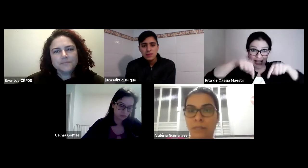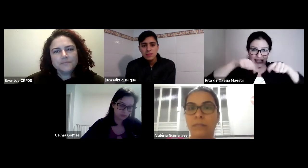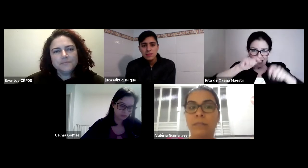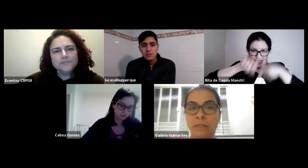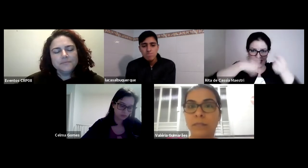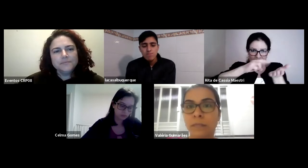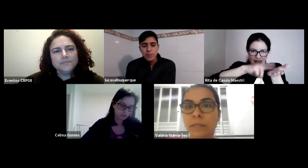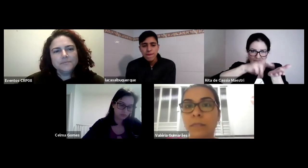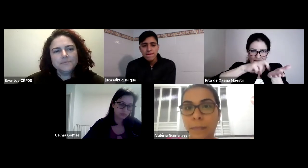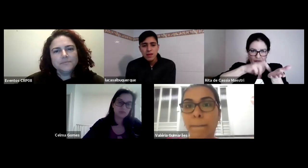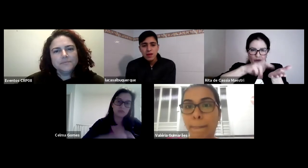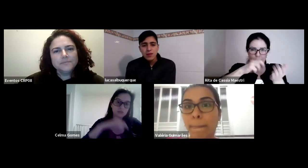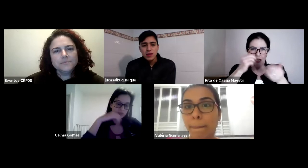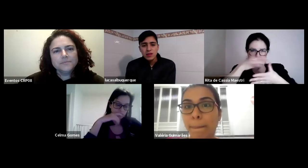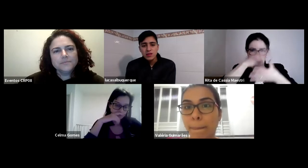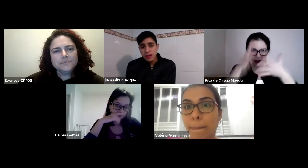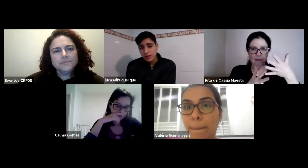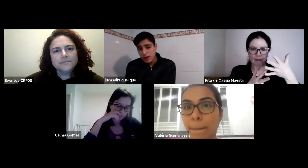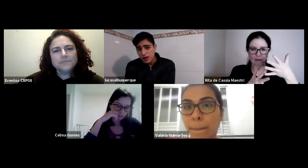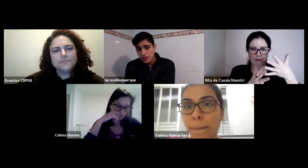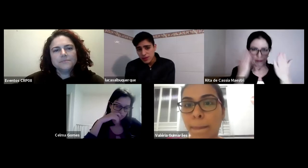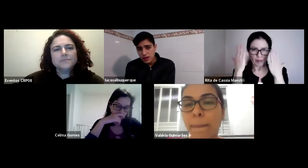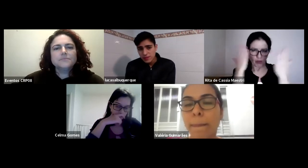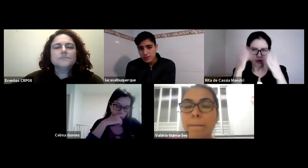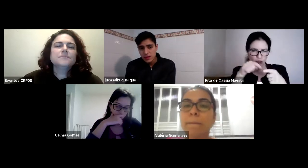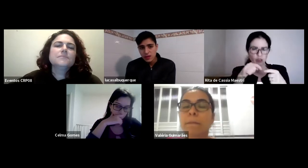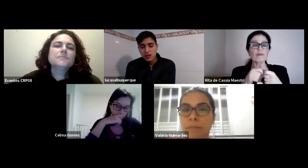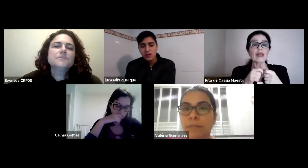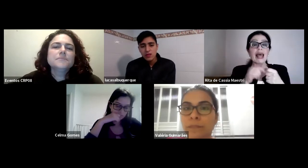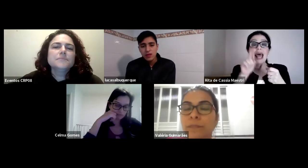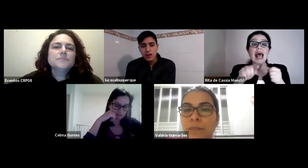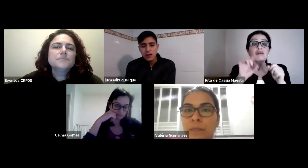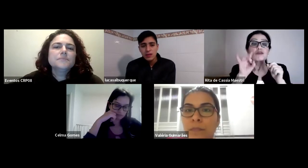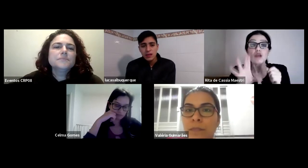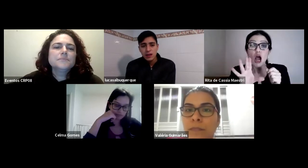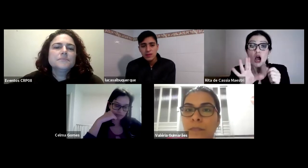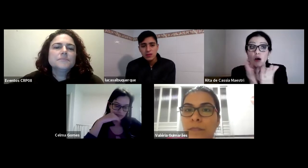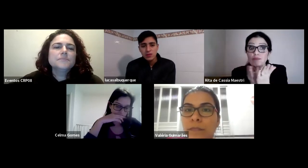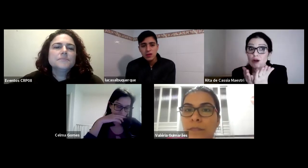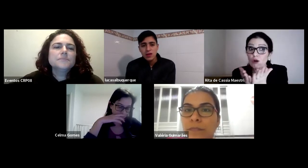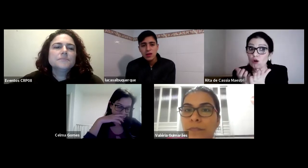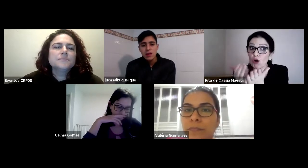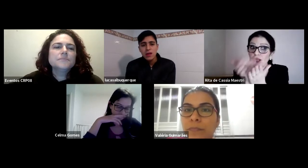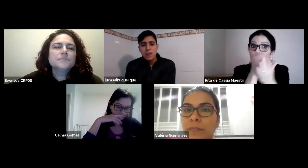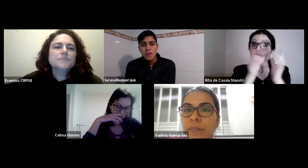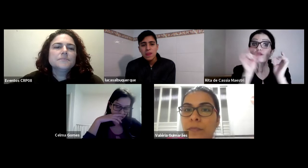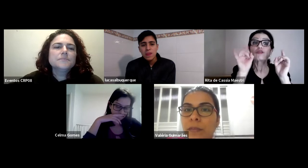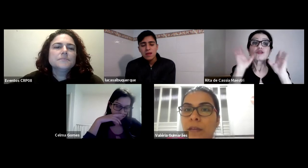data. Porque esses vocabulários, né, que eles estão desenvolvendo para Libras na área da psicologia,